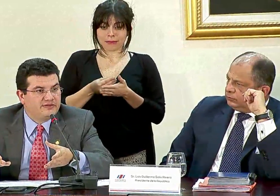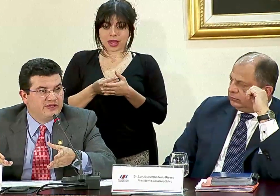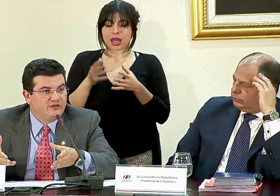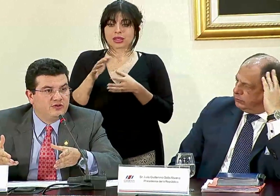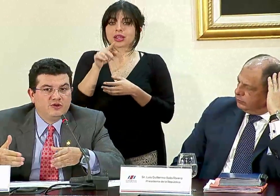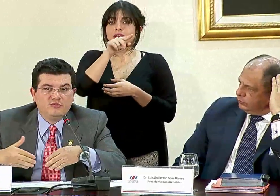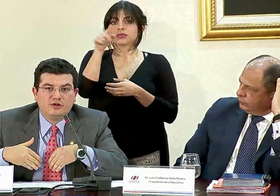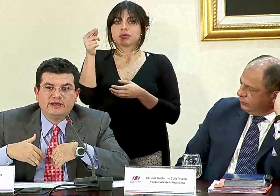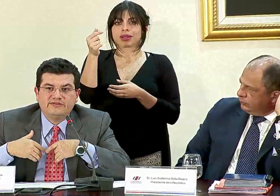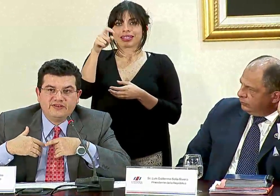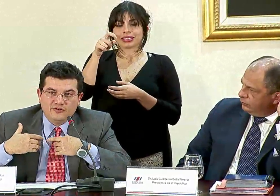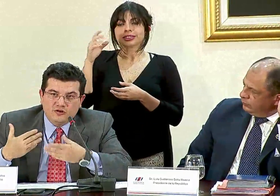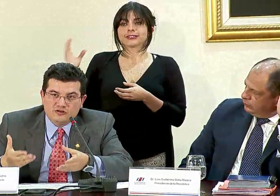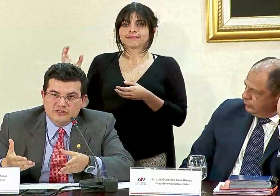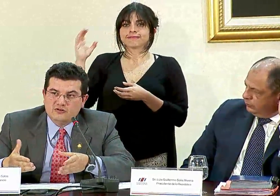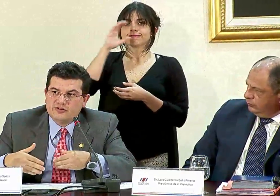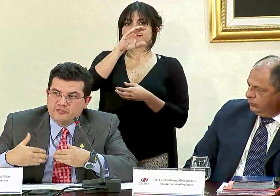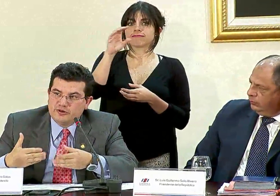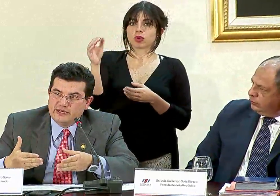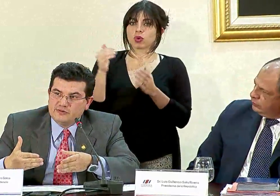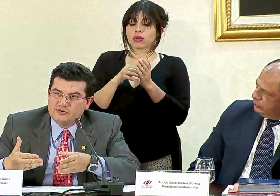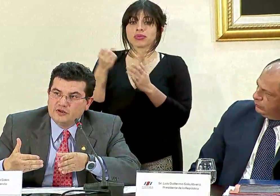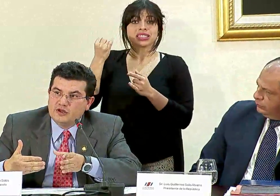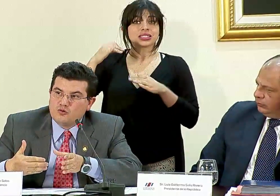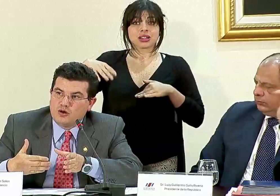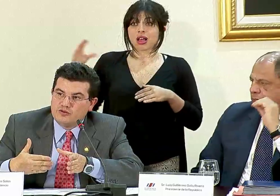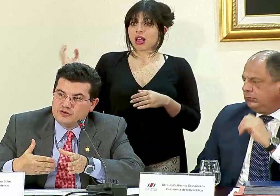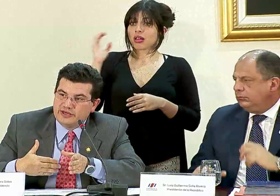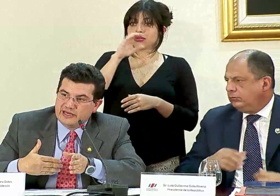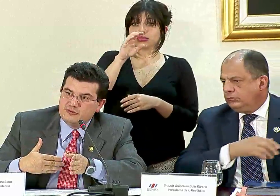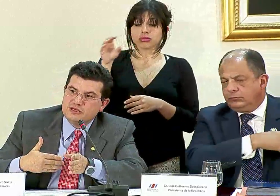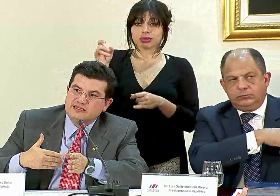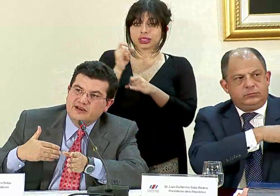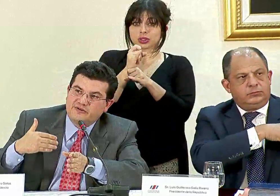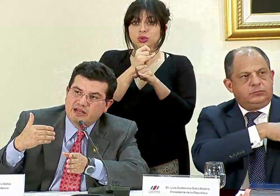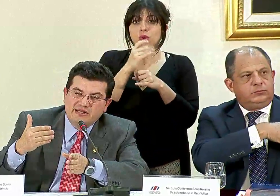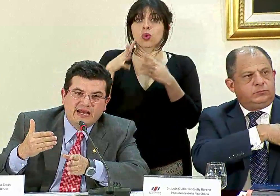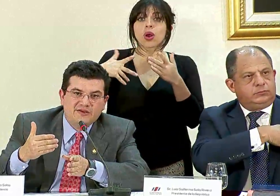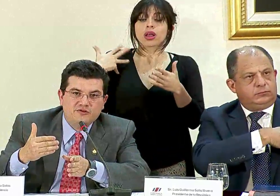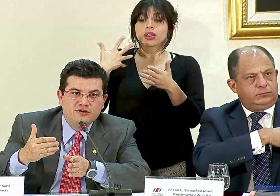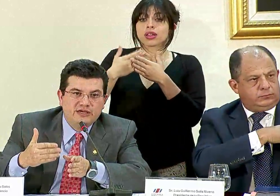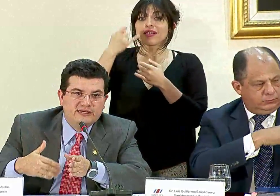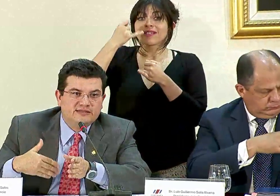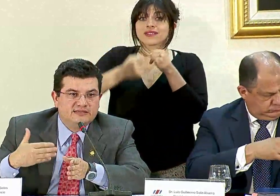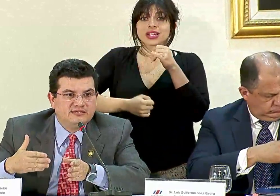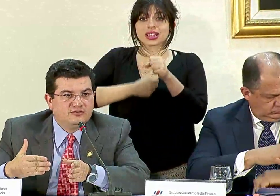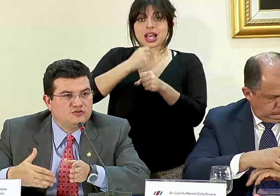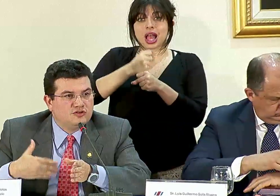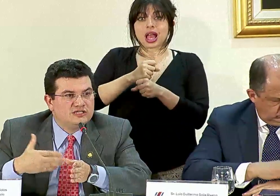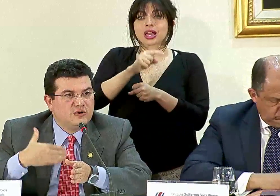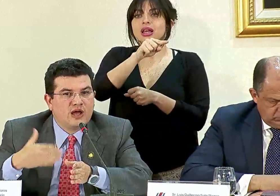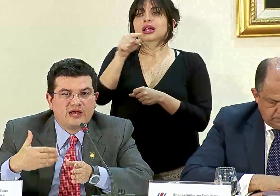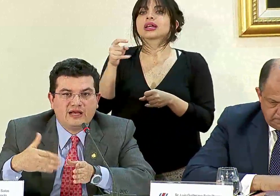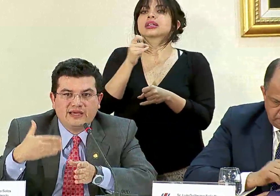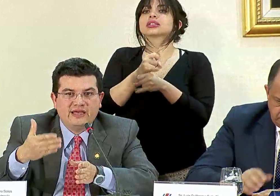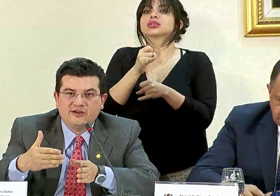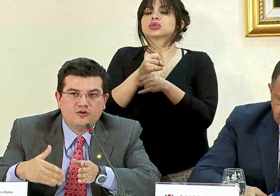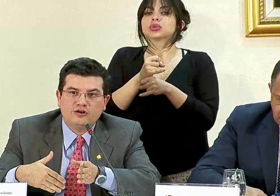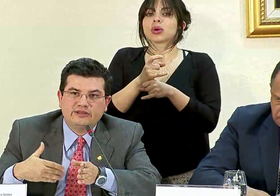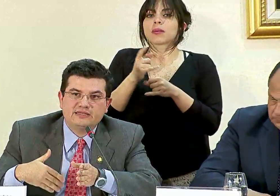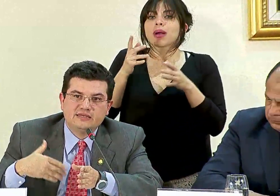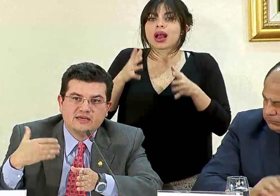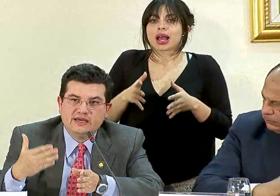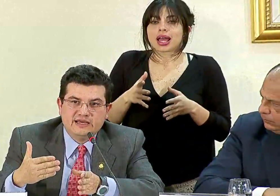que han invertido, porque si no se los reponemos, cuando lleguemos hacia final de año, estas instituciones se van a